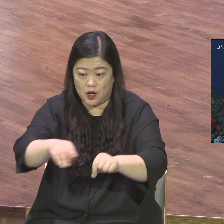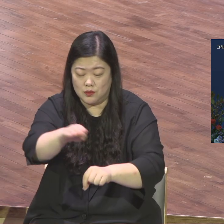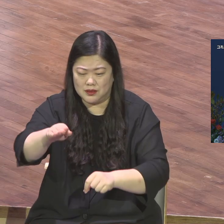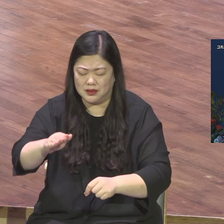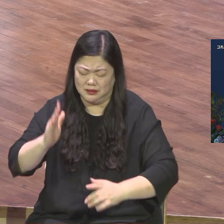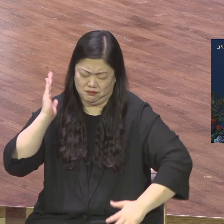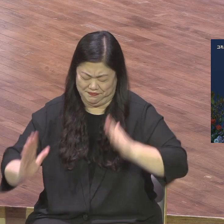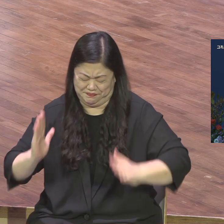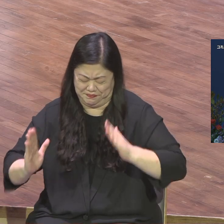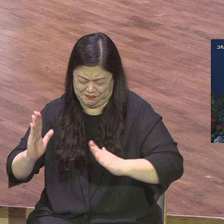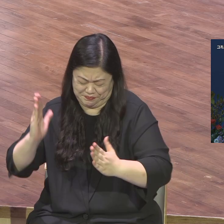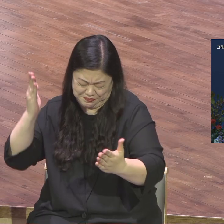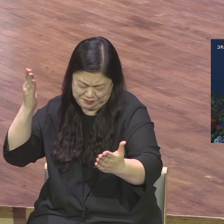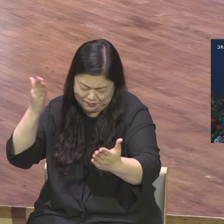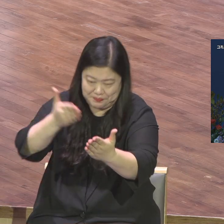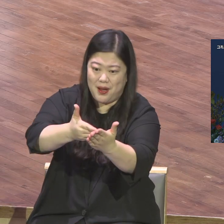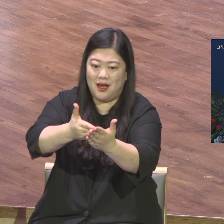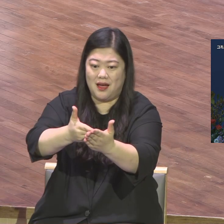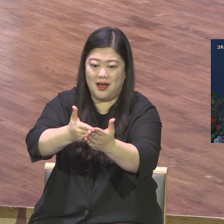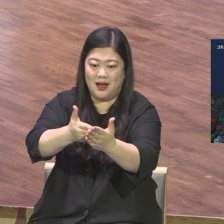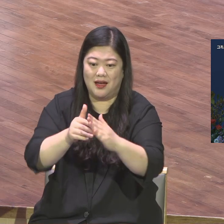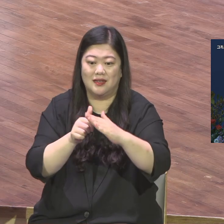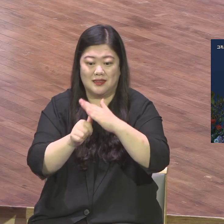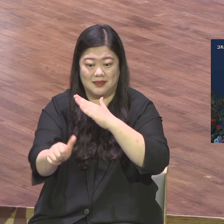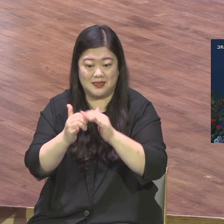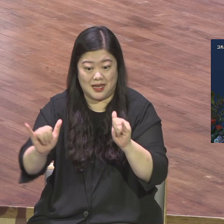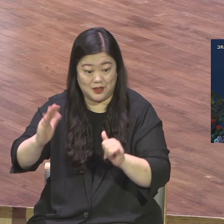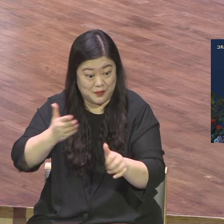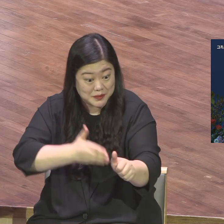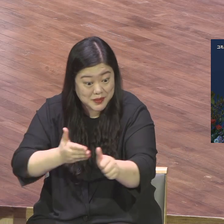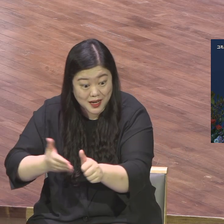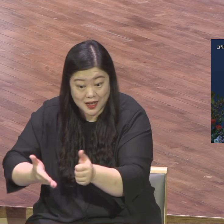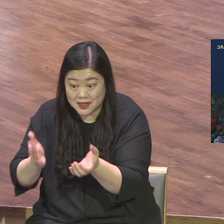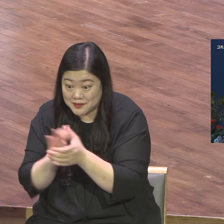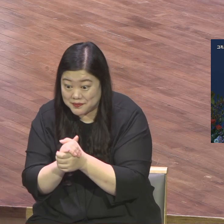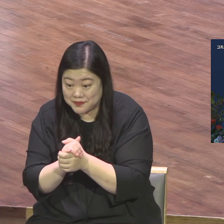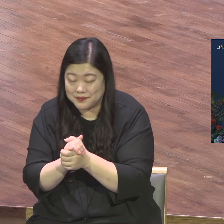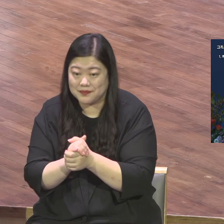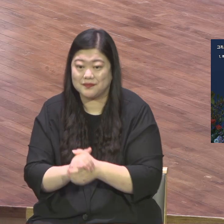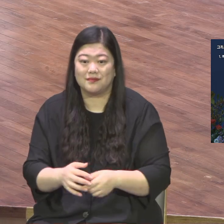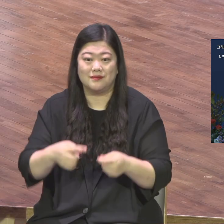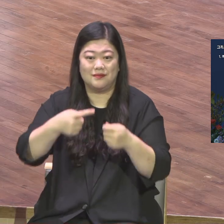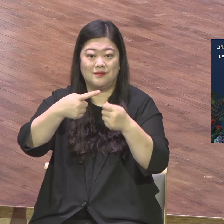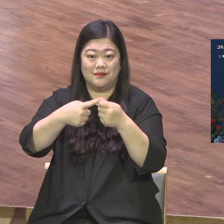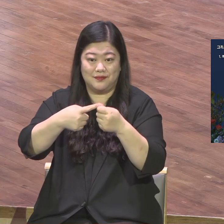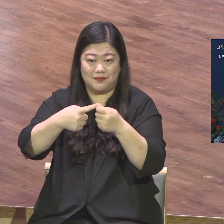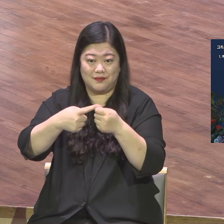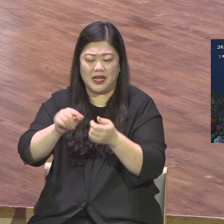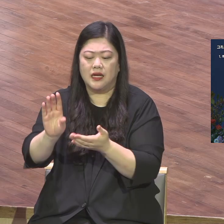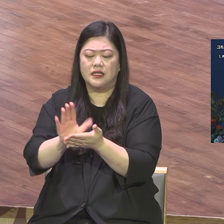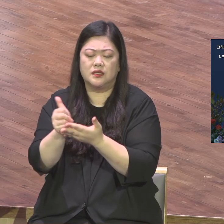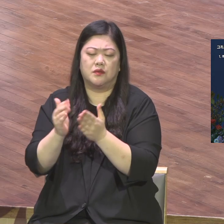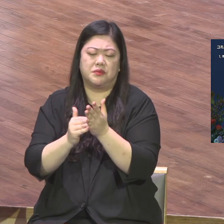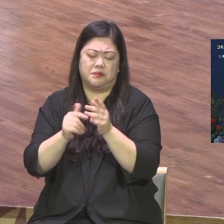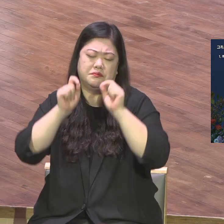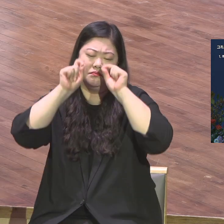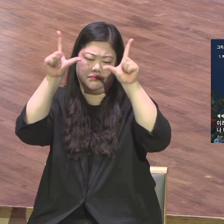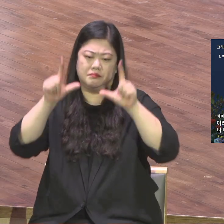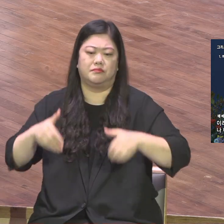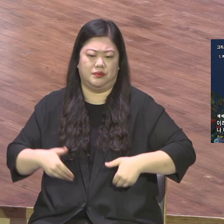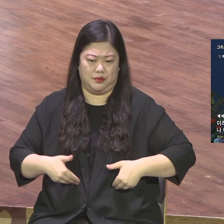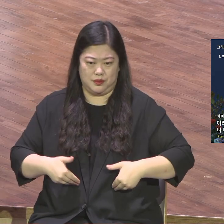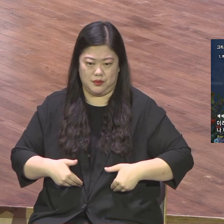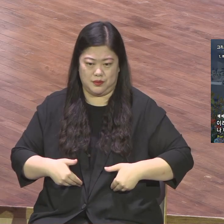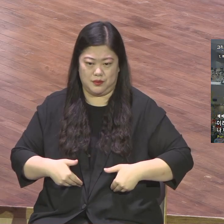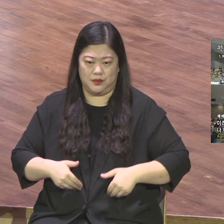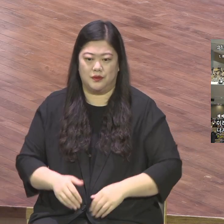전력질주하는 언약적 성부사 다 되시기를 주님으로 축복합니다. 그럼 첫째로 깨달아야 할 그리스도의 비밀입니다. 1절로